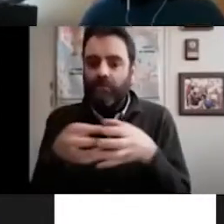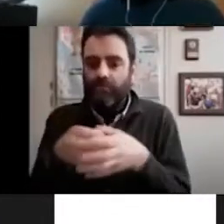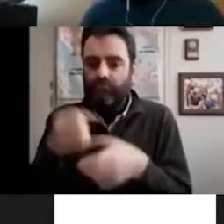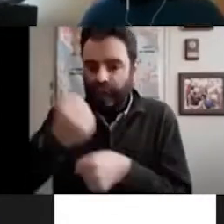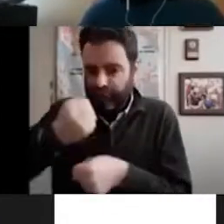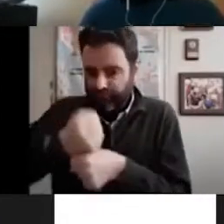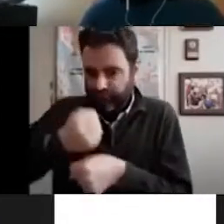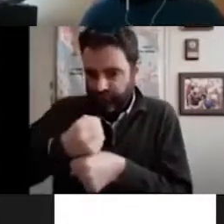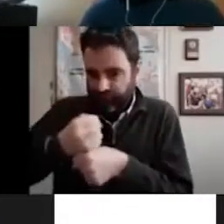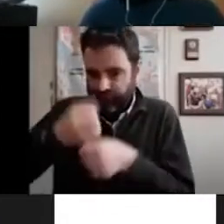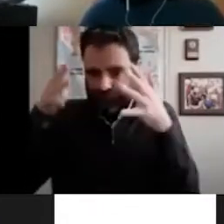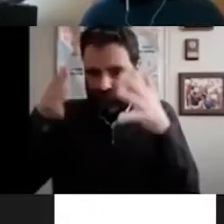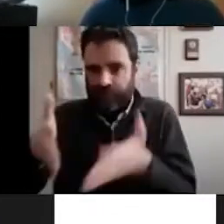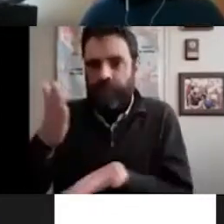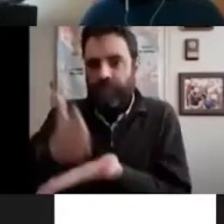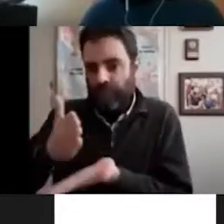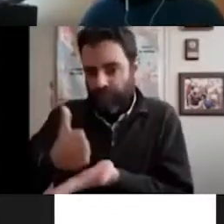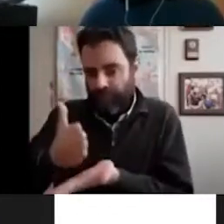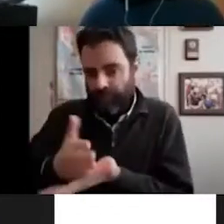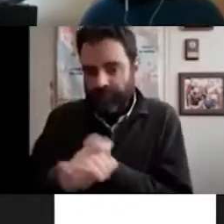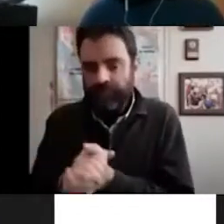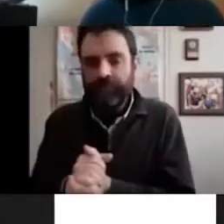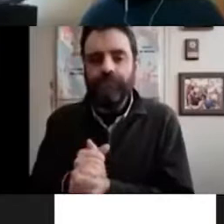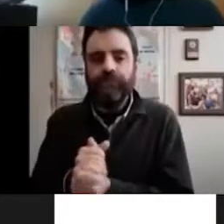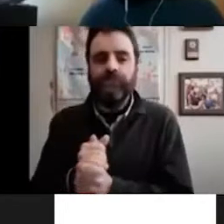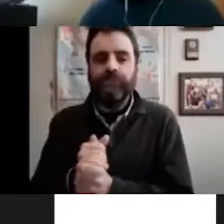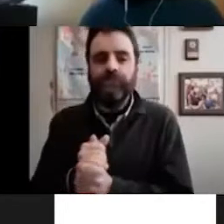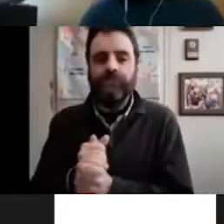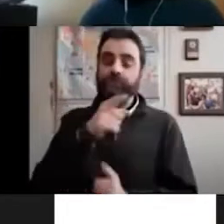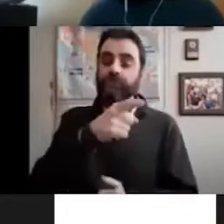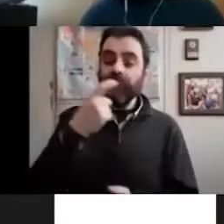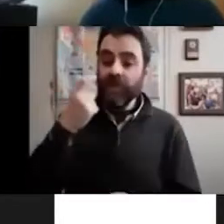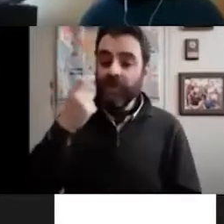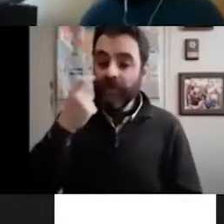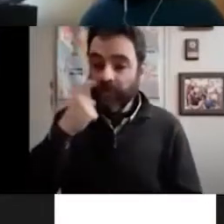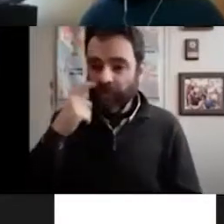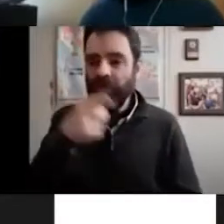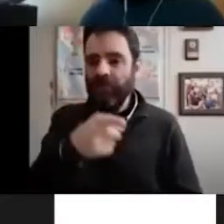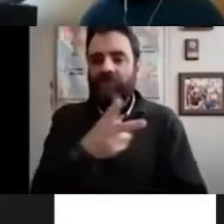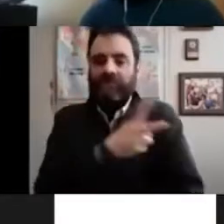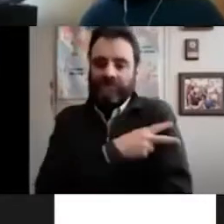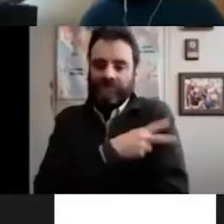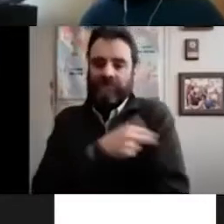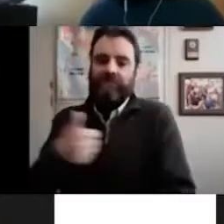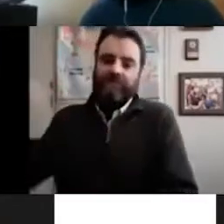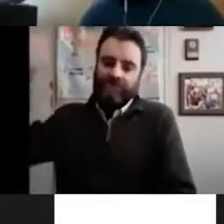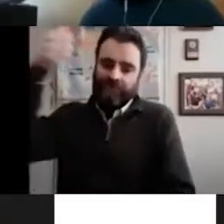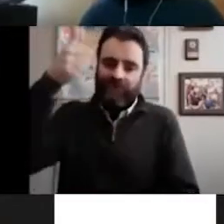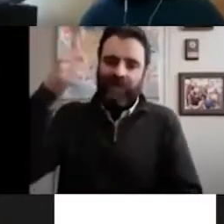Continuamos. Ellos son el equipo que trabaja enfocado en la escuela.